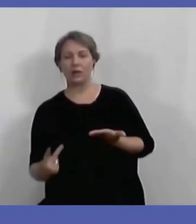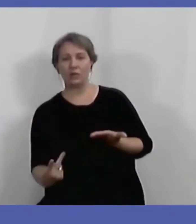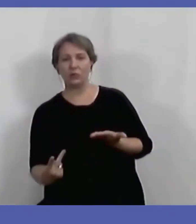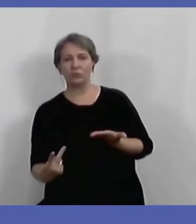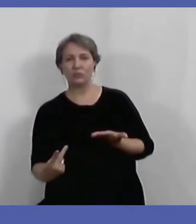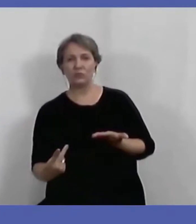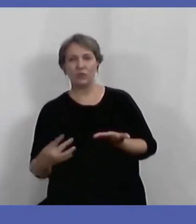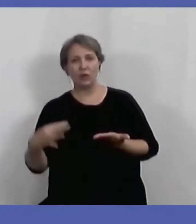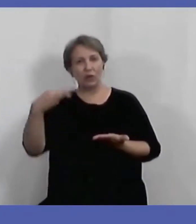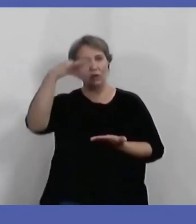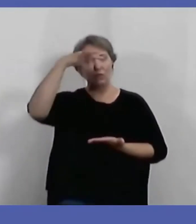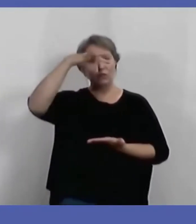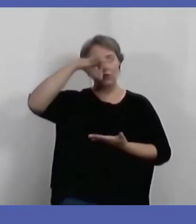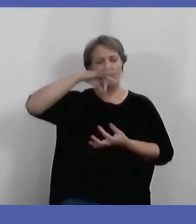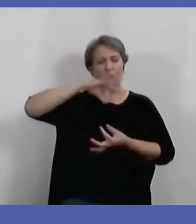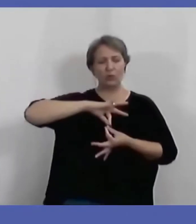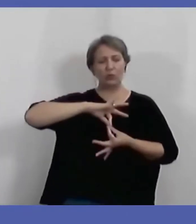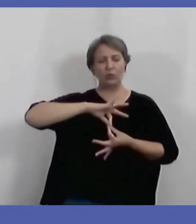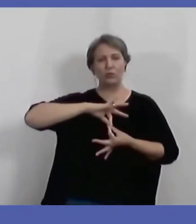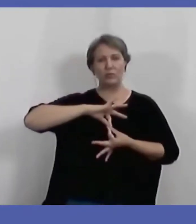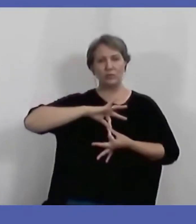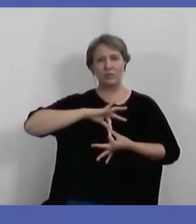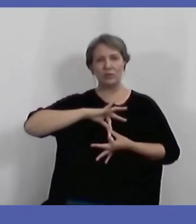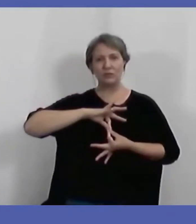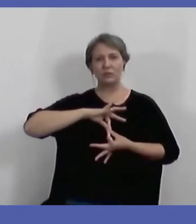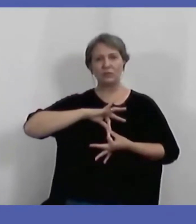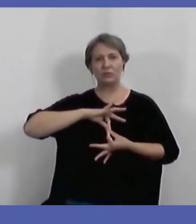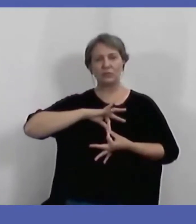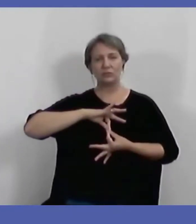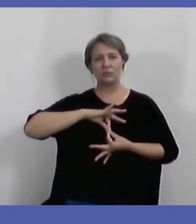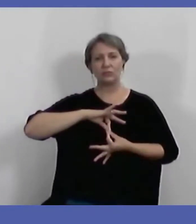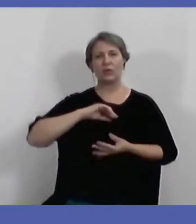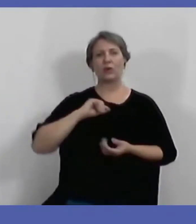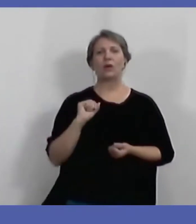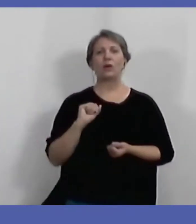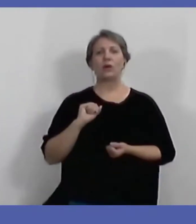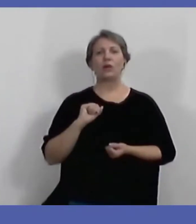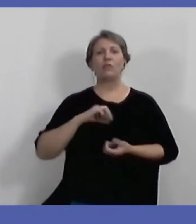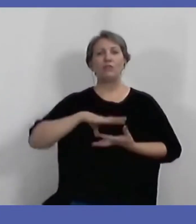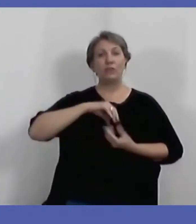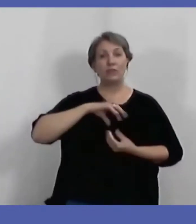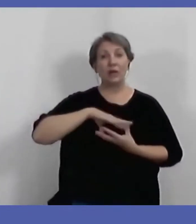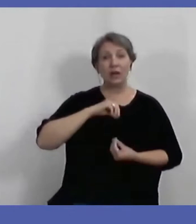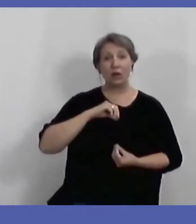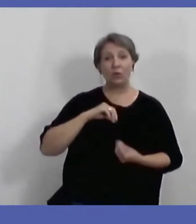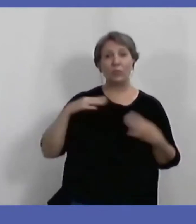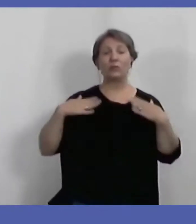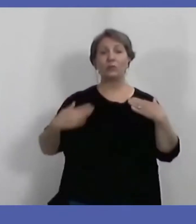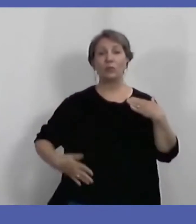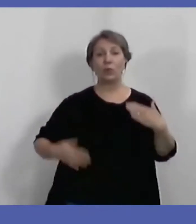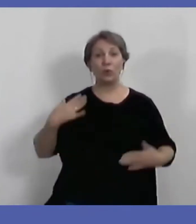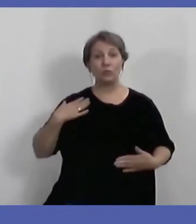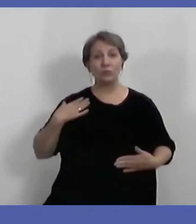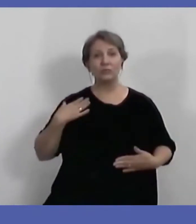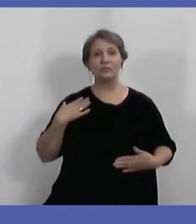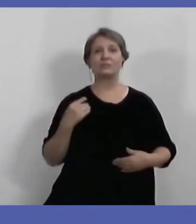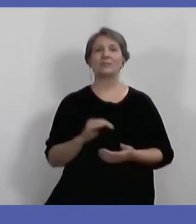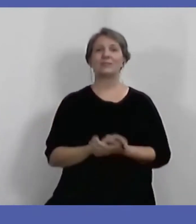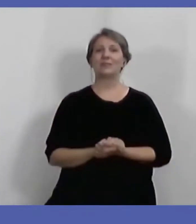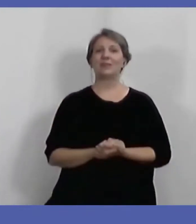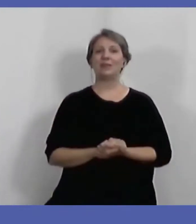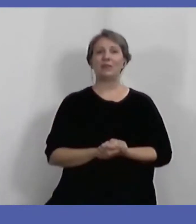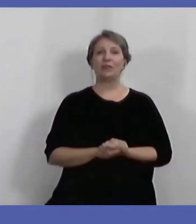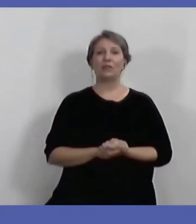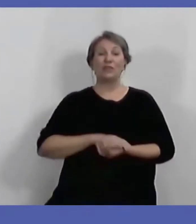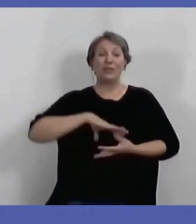corpo? O homem caiu, foi na sua alma. A mente da alma. A